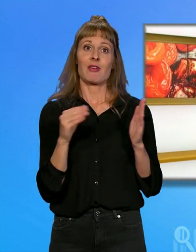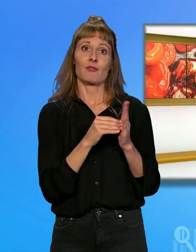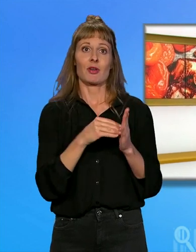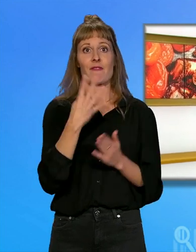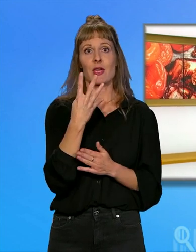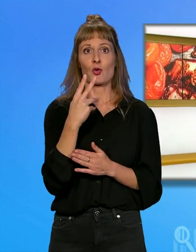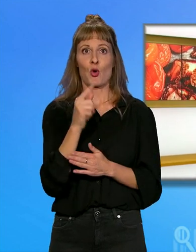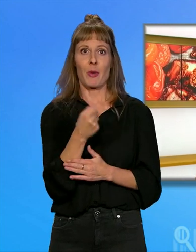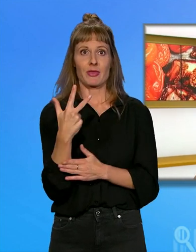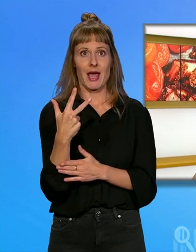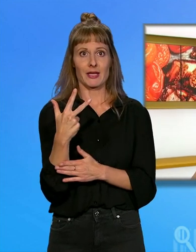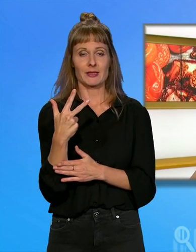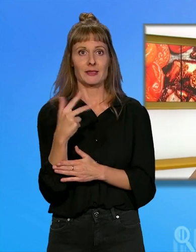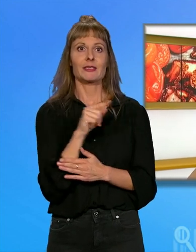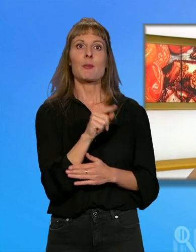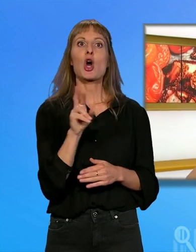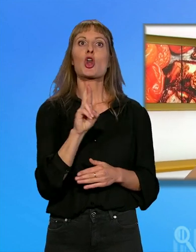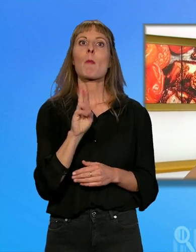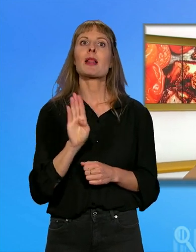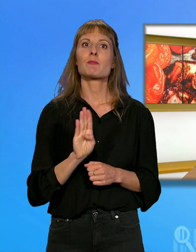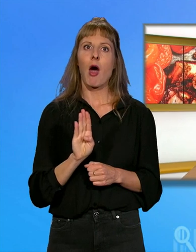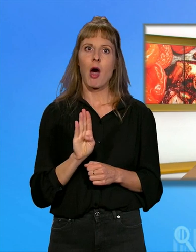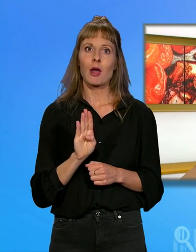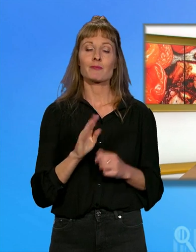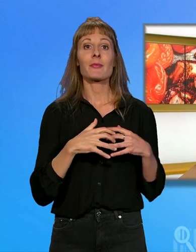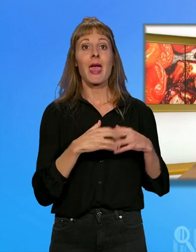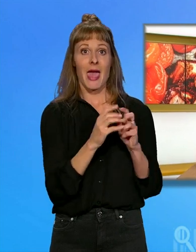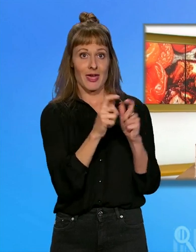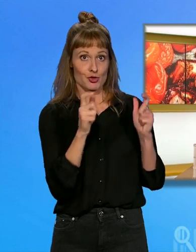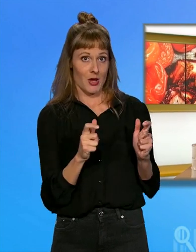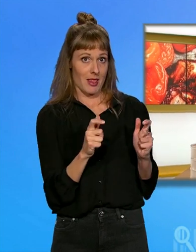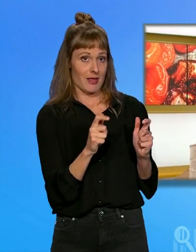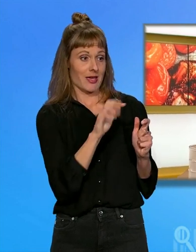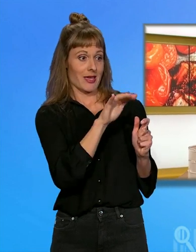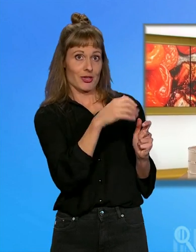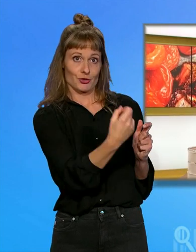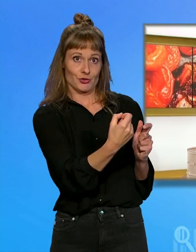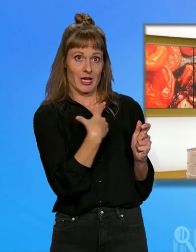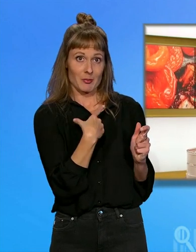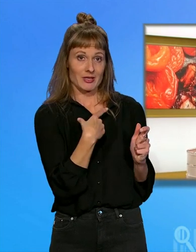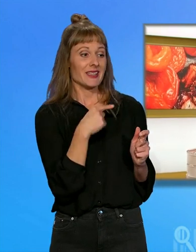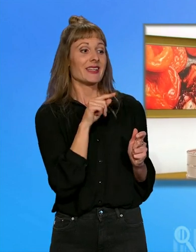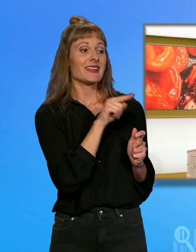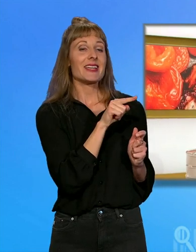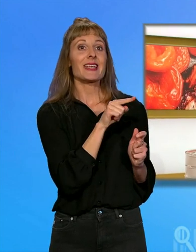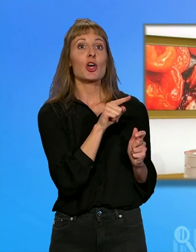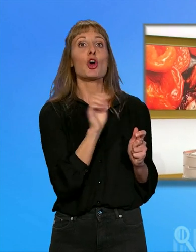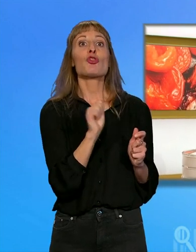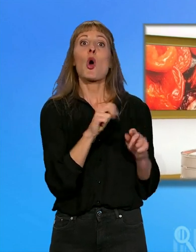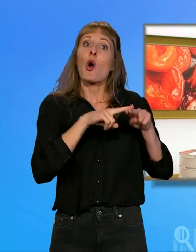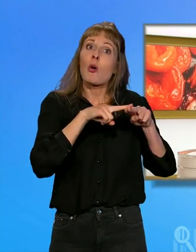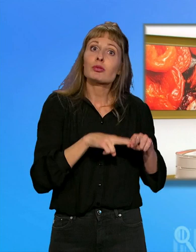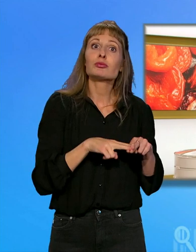ist das Modell Rommelsbacher. Der Hersteller sagt uns, das sei ein Auslaufmodell. Es würde nur noch die produzierten